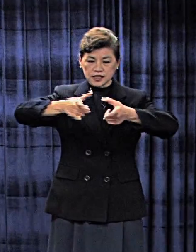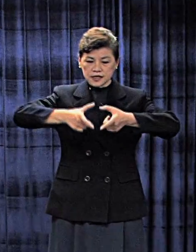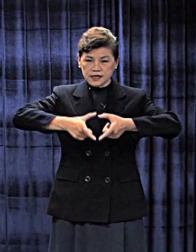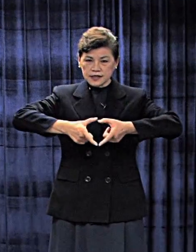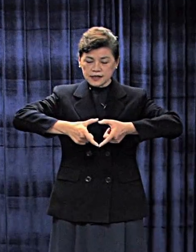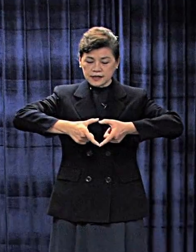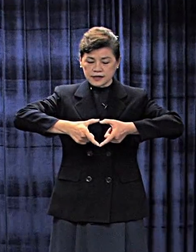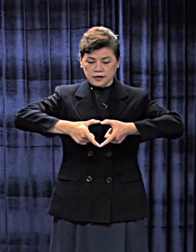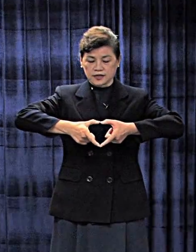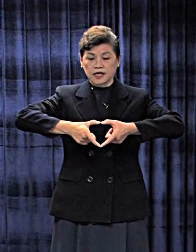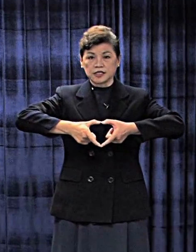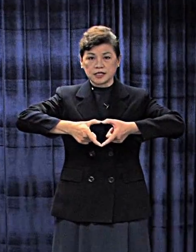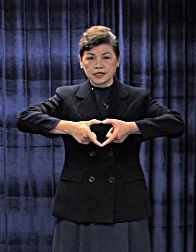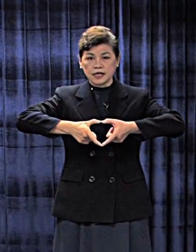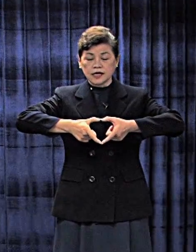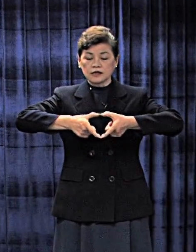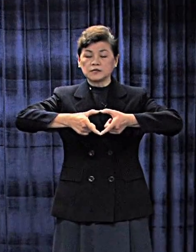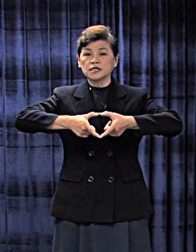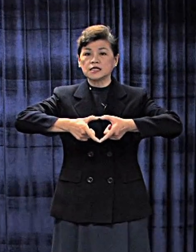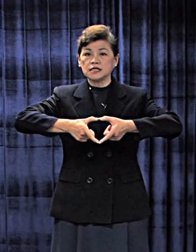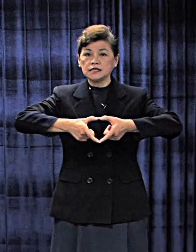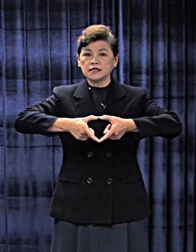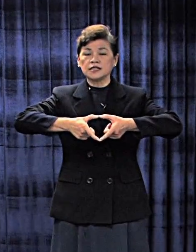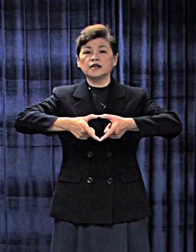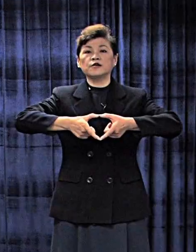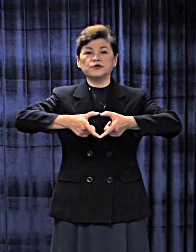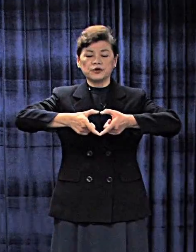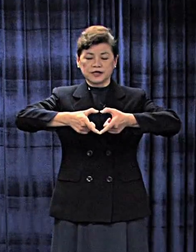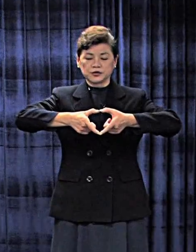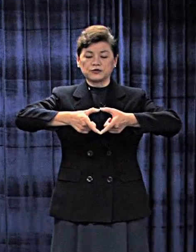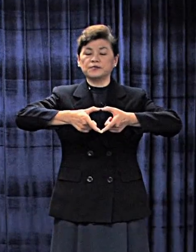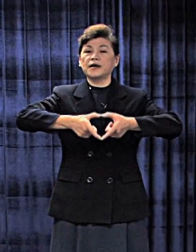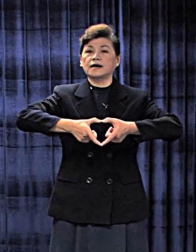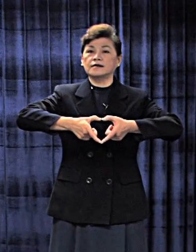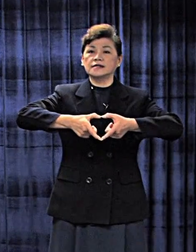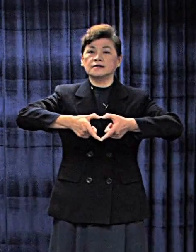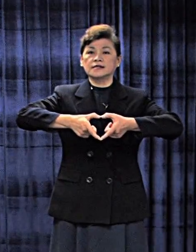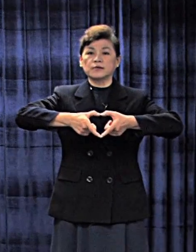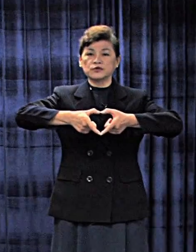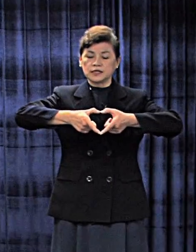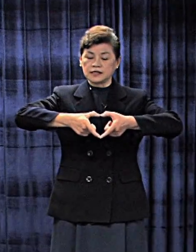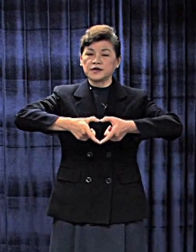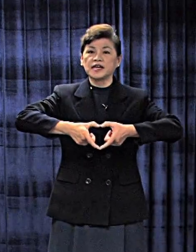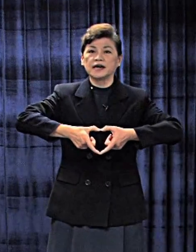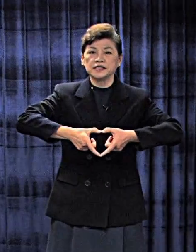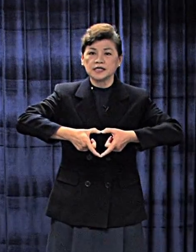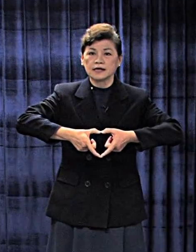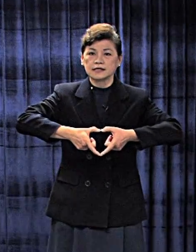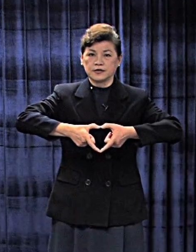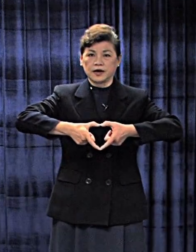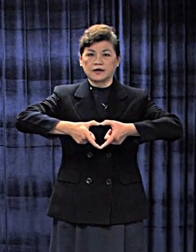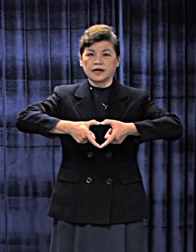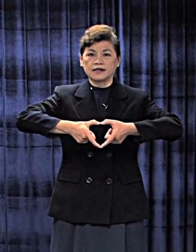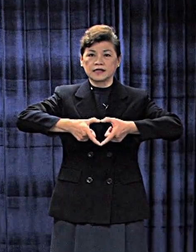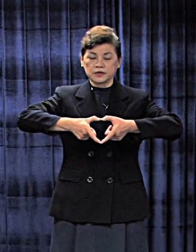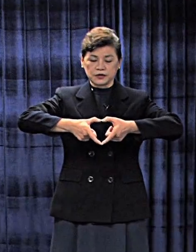心，好打心。那我们这个心呢，一定要柔软，所以我们把这个大拇指一定要压一下才会好看，才会柔